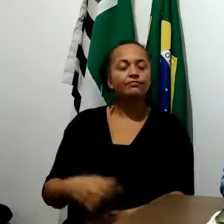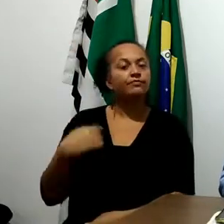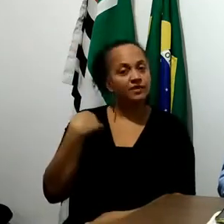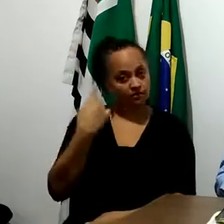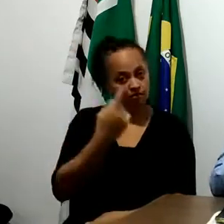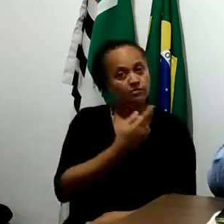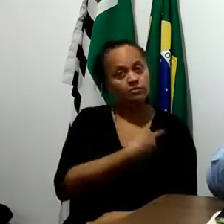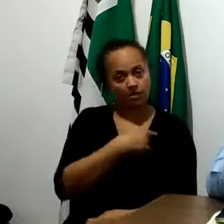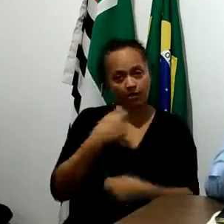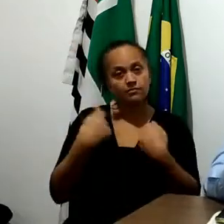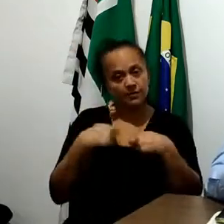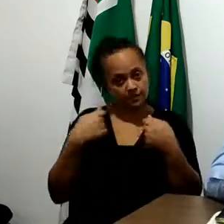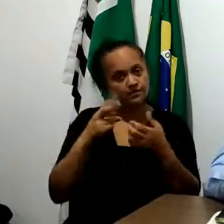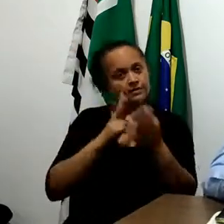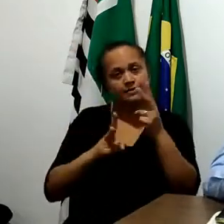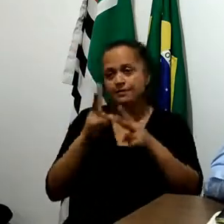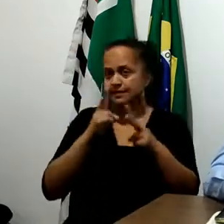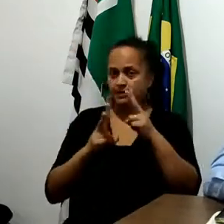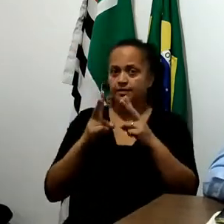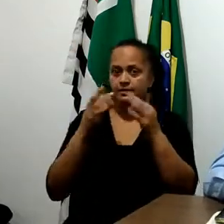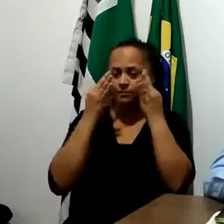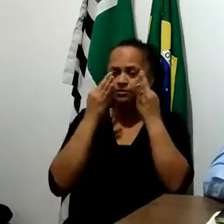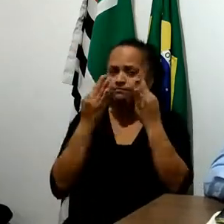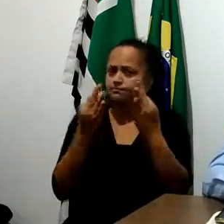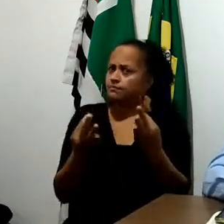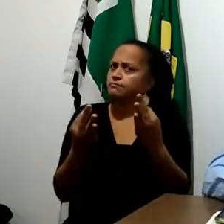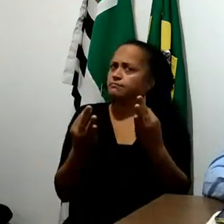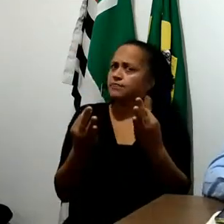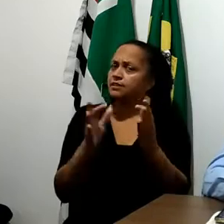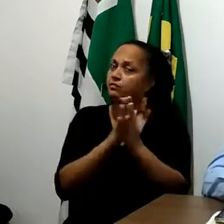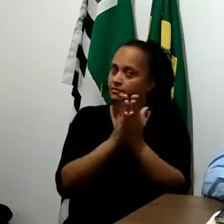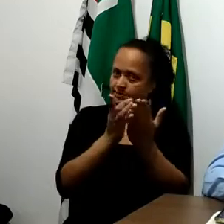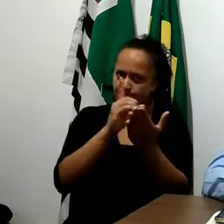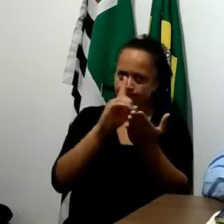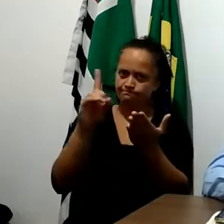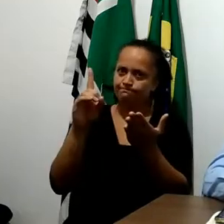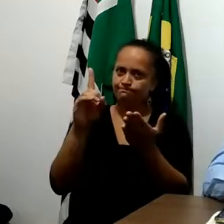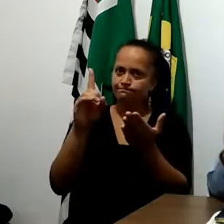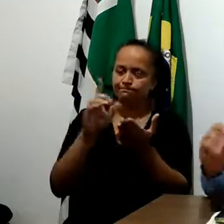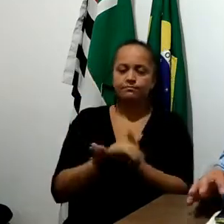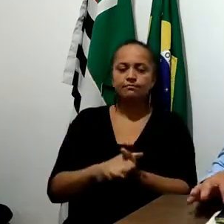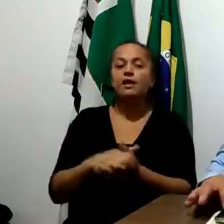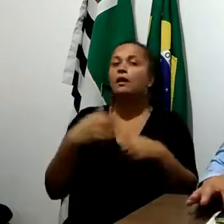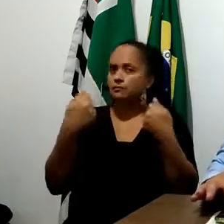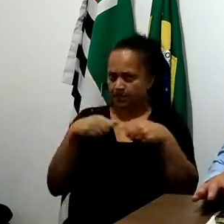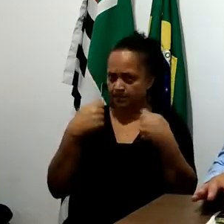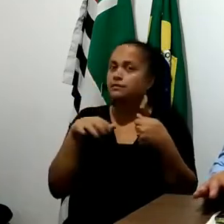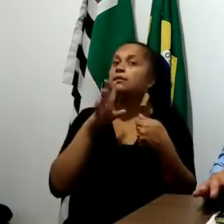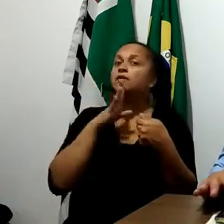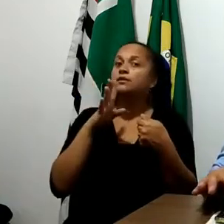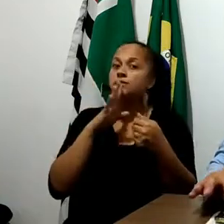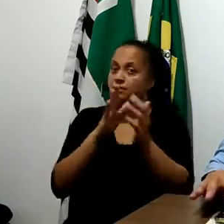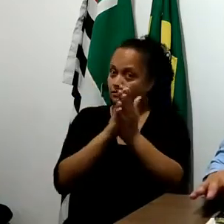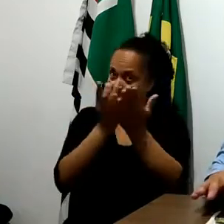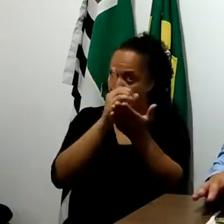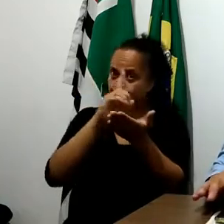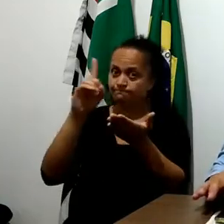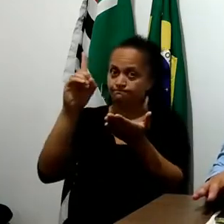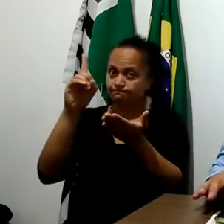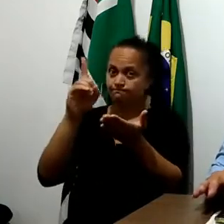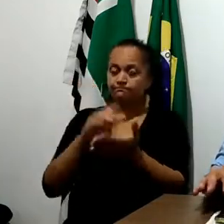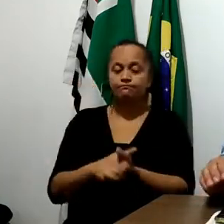estar com os nossos olhos fitados, atentos à palavra. Nós precisamos estar com os nossos olhos atentos à